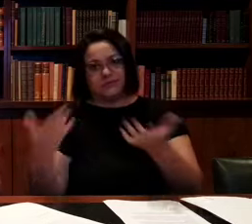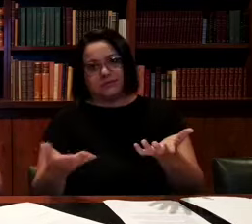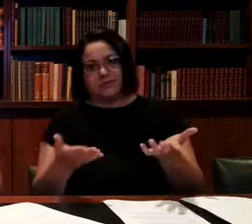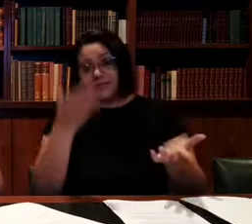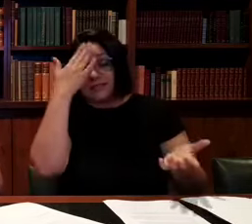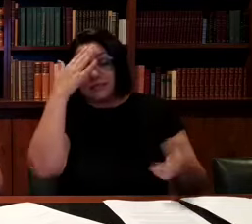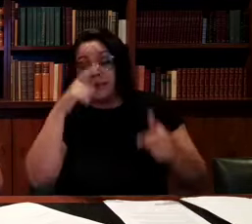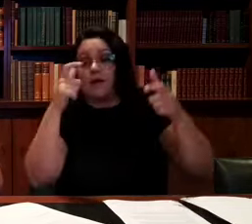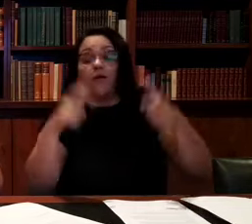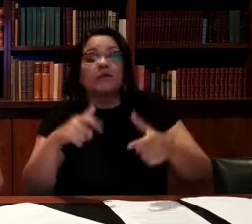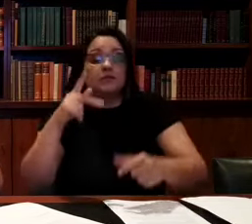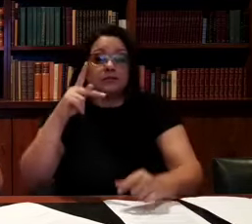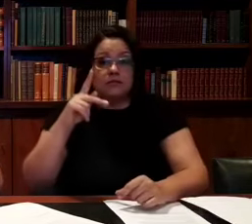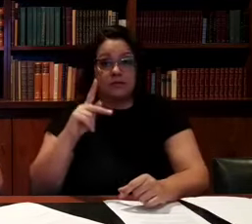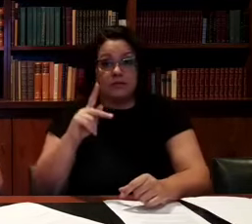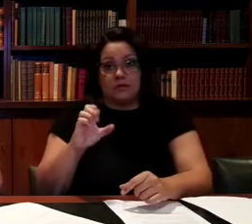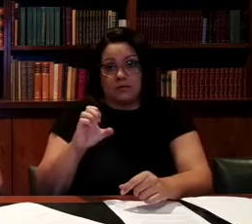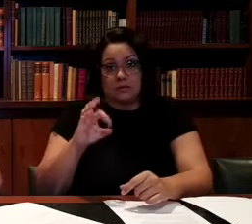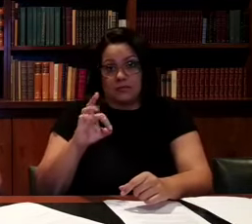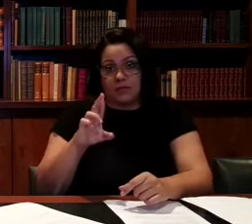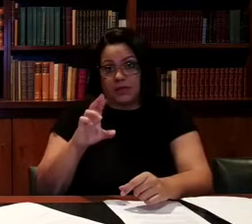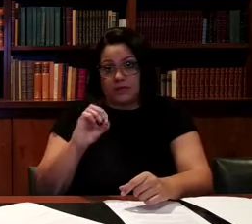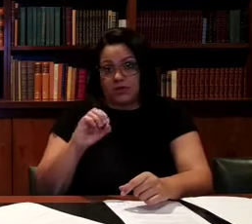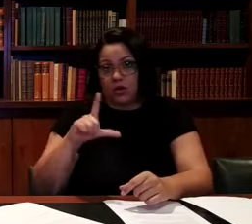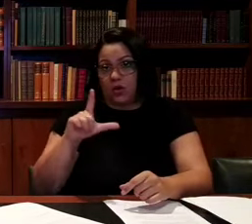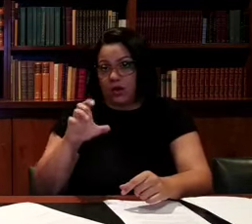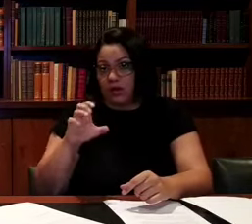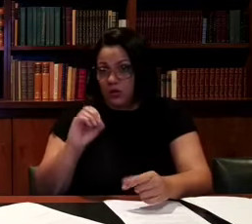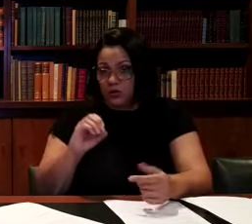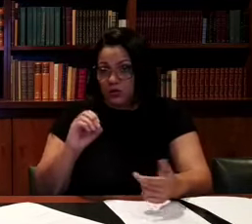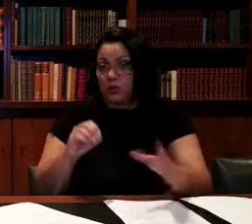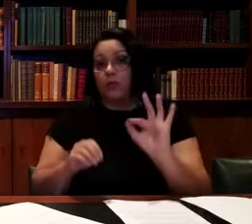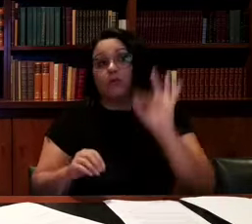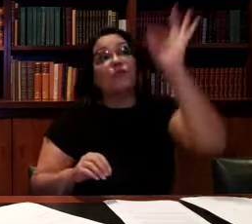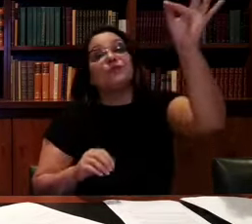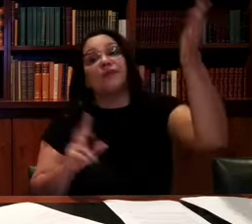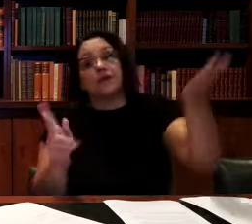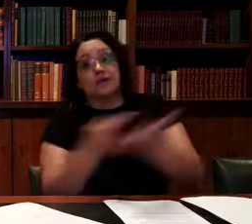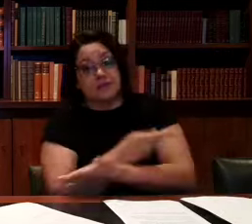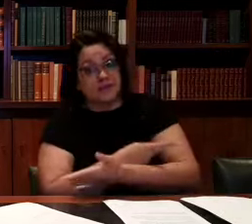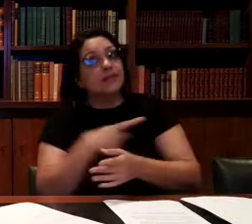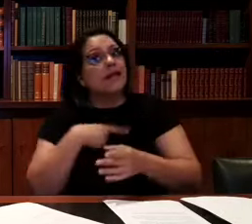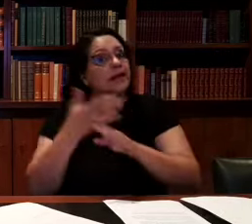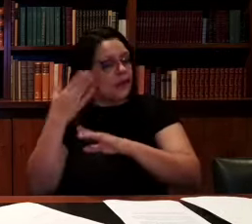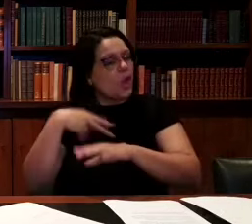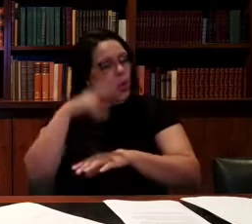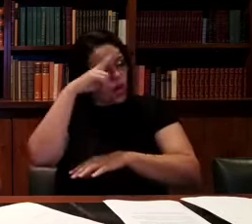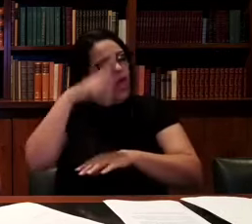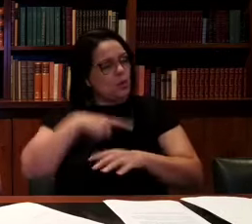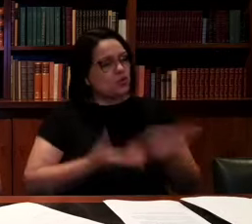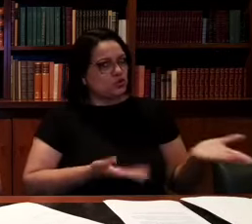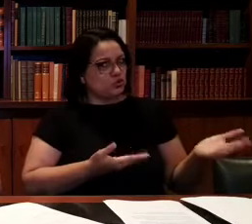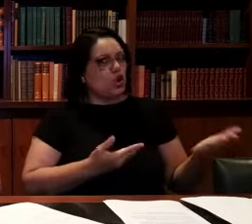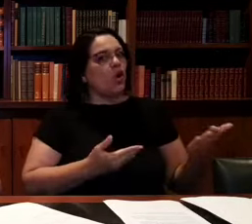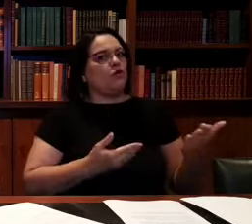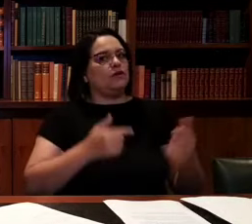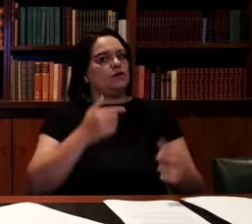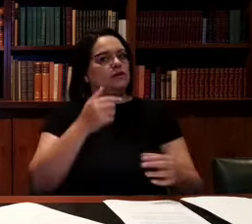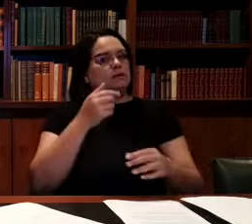onde vai o petróleo em qual o futuro do petróleo tem um grande choque dos dois lados a cantora 270 naquela garota né